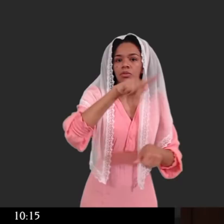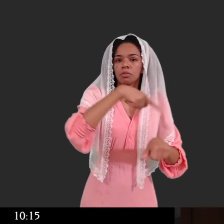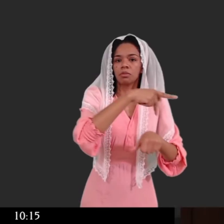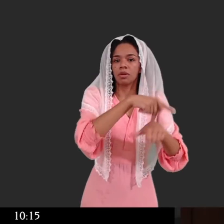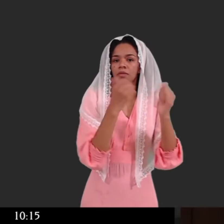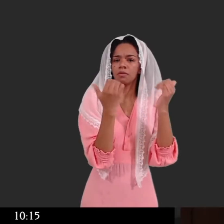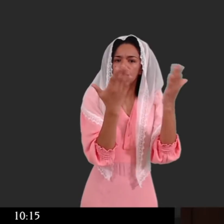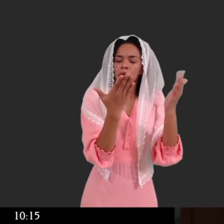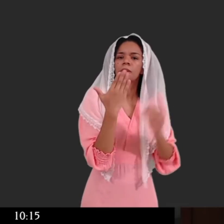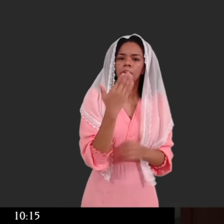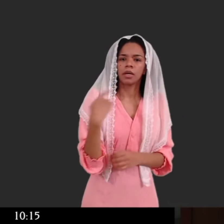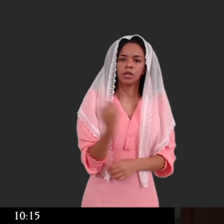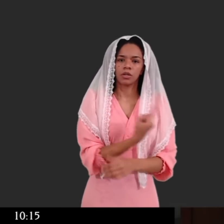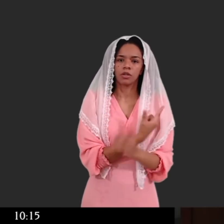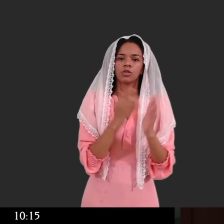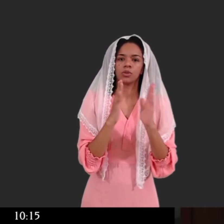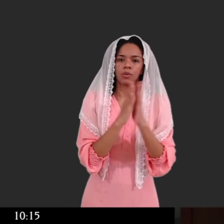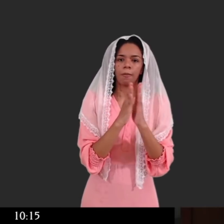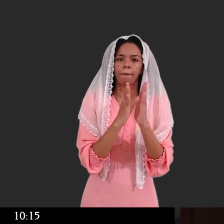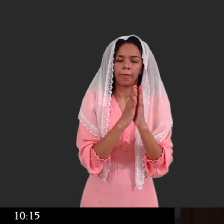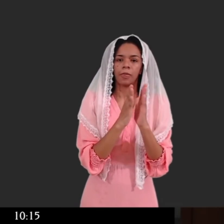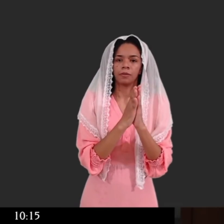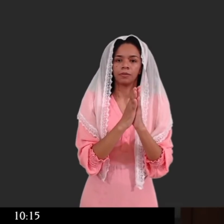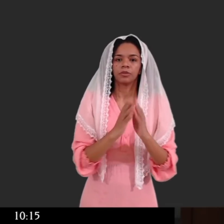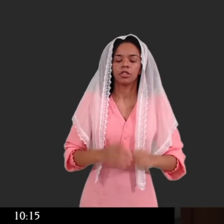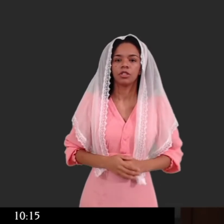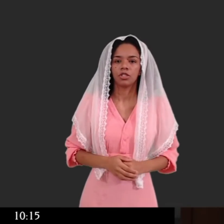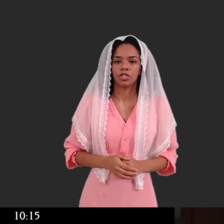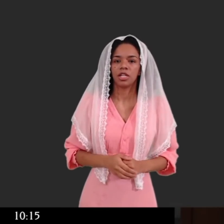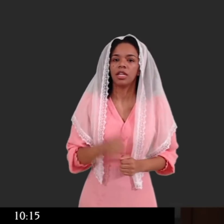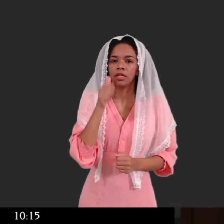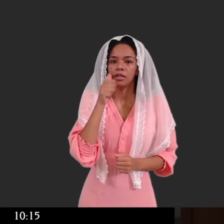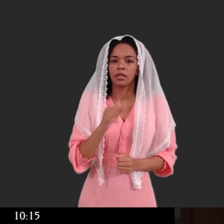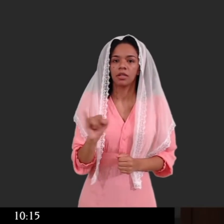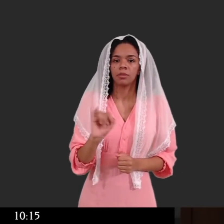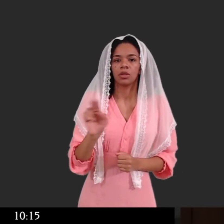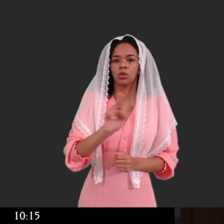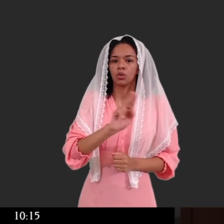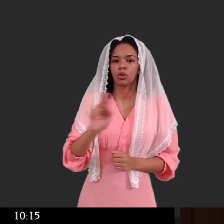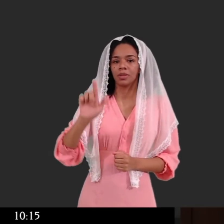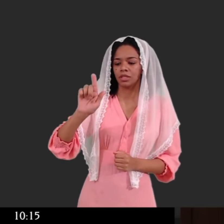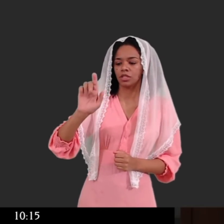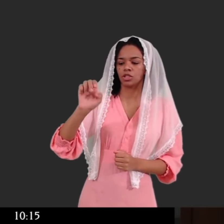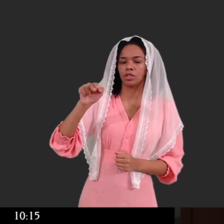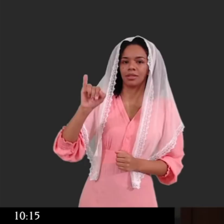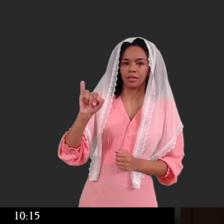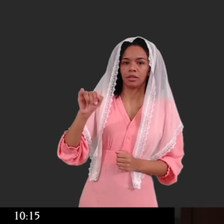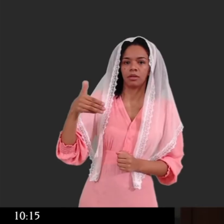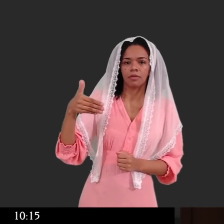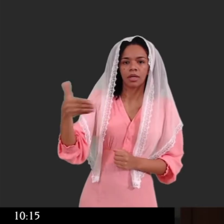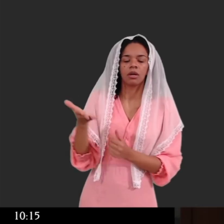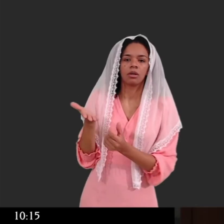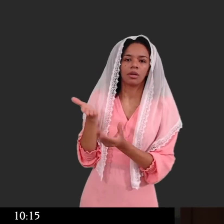pede orações. Irmã Geni, esposa do cooperador da Central de Bahias, Minas, vai passar por um